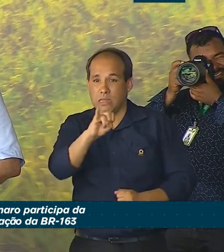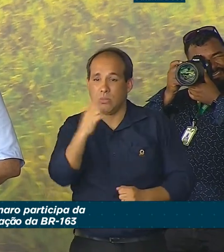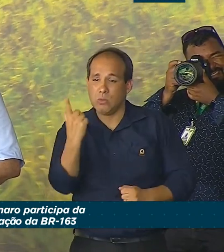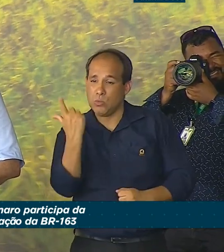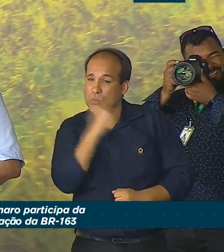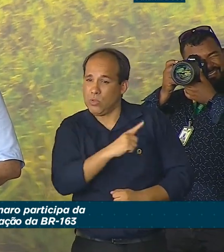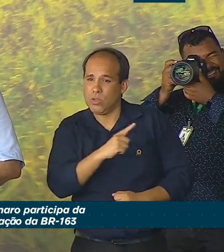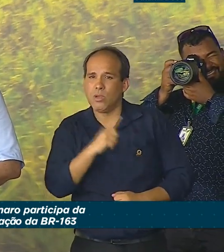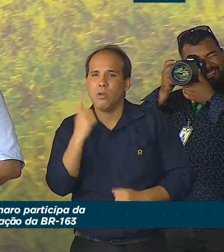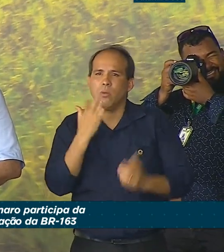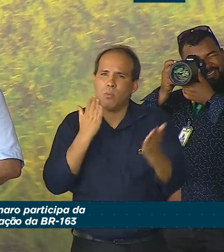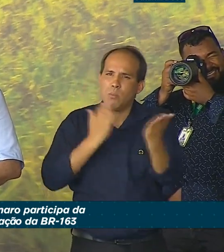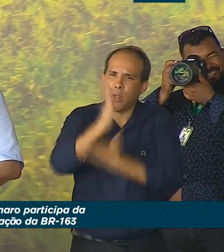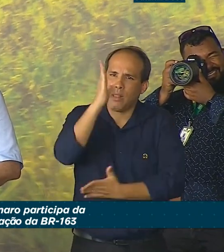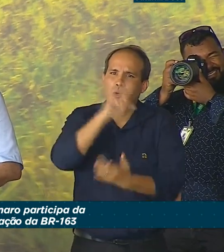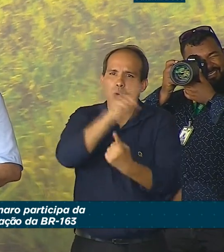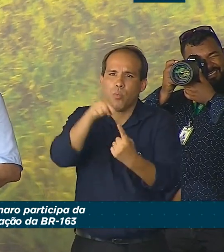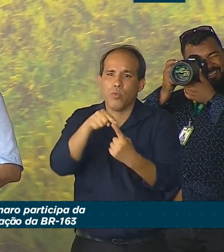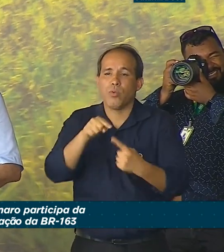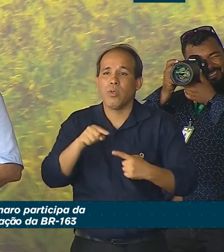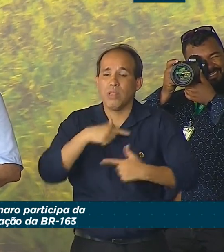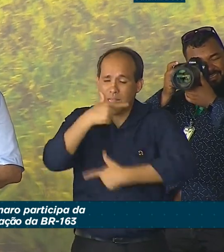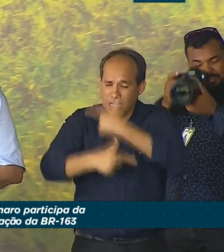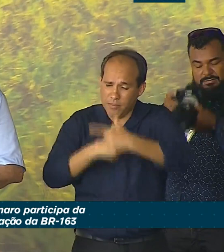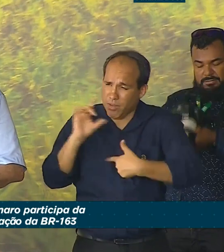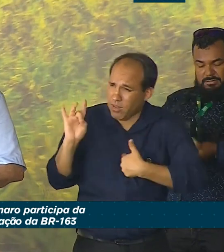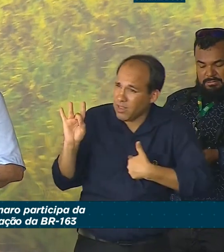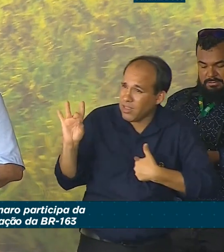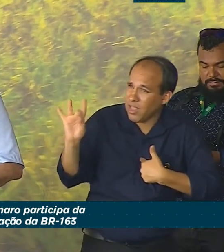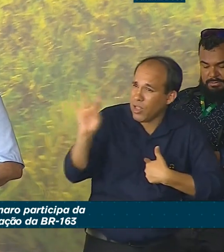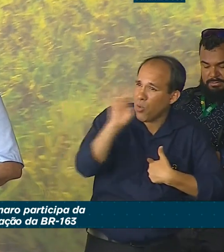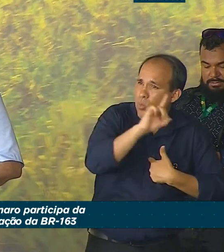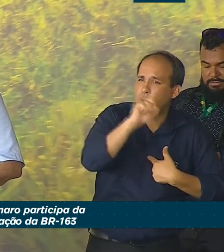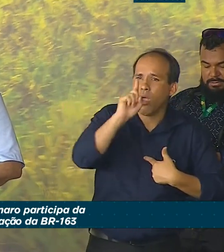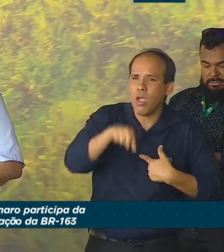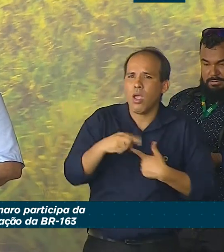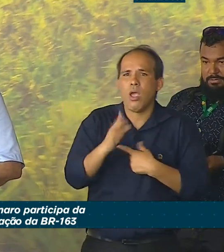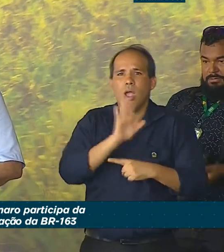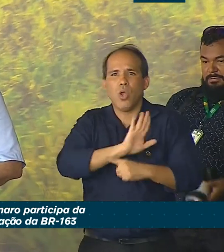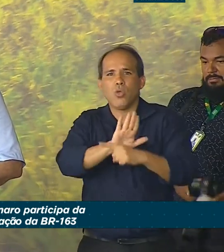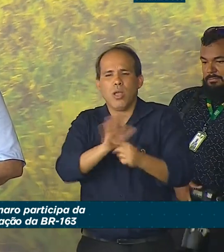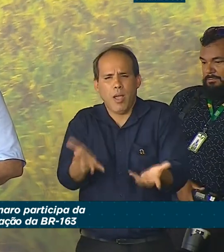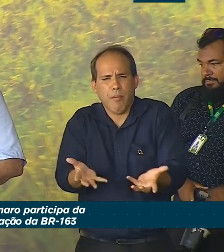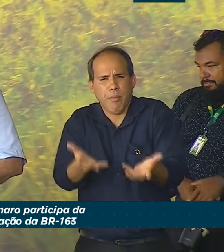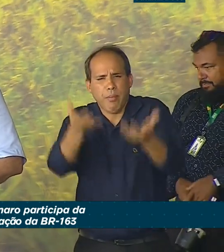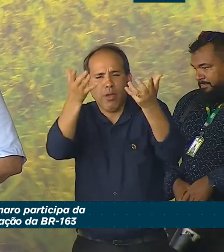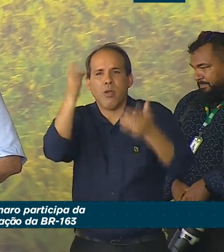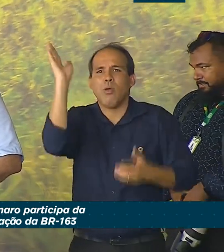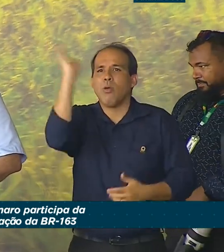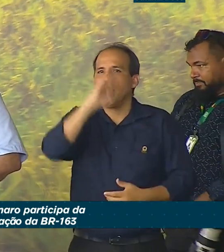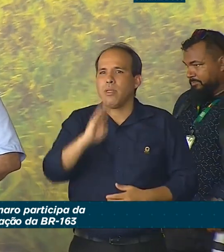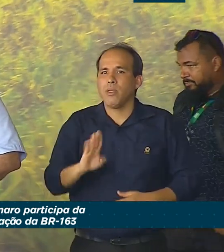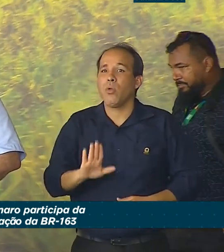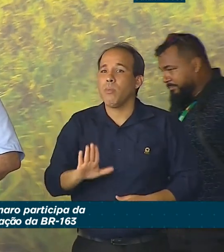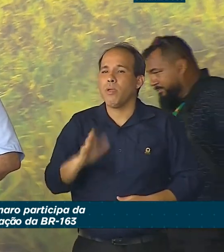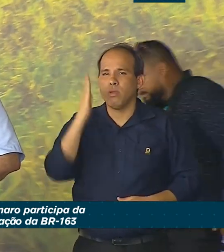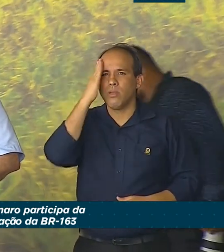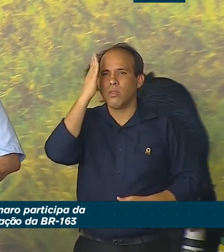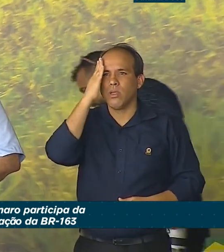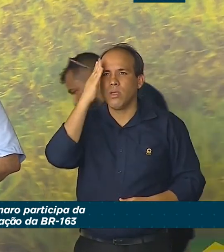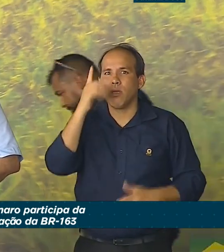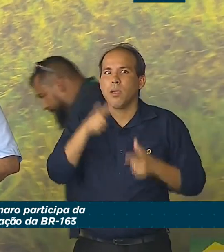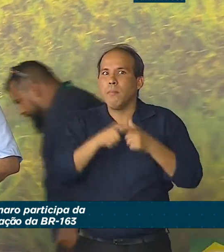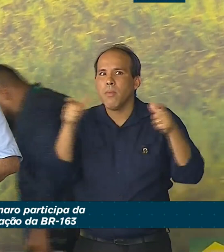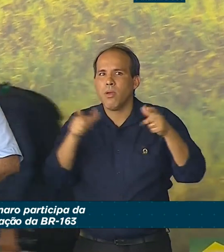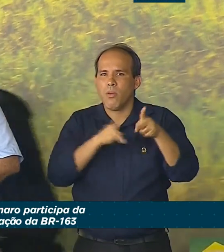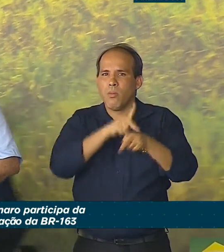nós podemos atingir o objetivo. O trabalho de cada um de vocês é colocar o Brasil lá em cima. E sei que isso não falta à